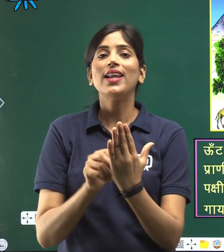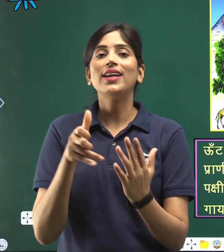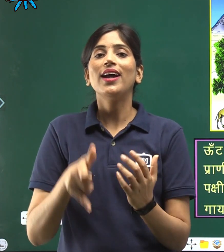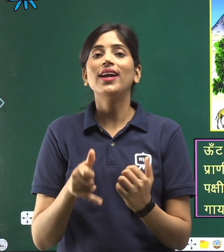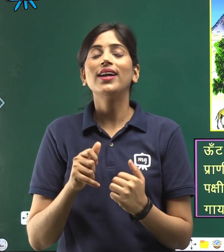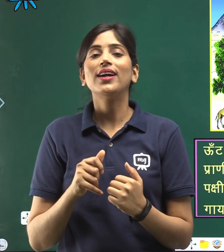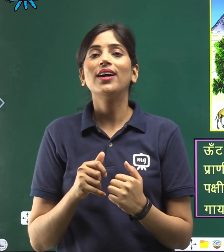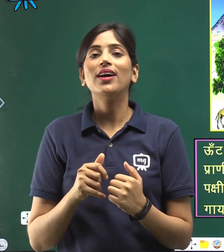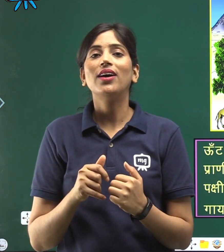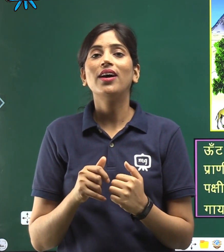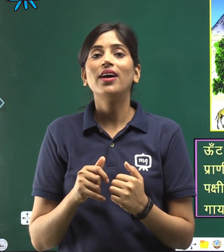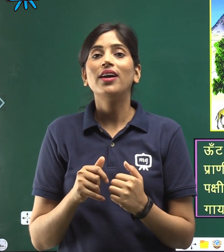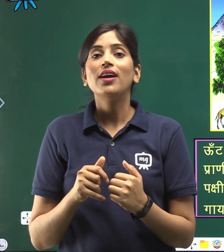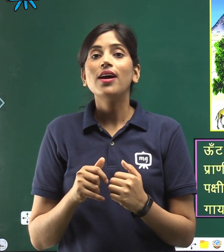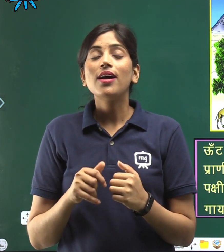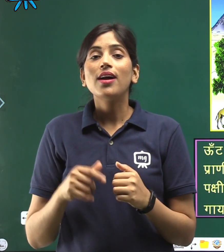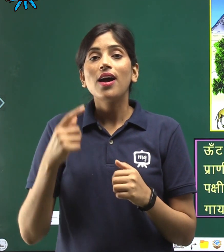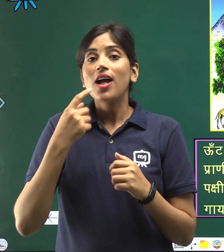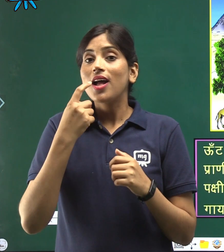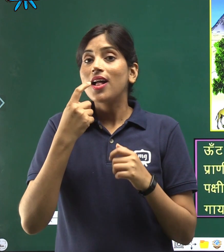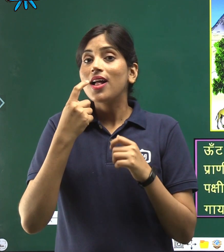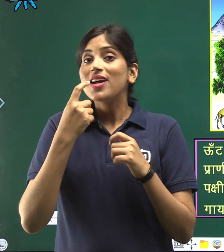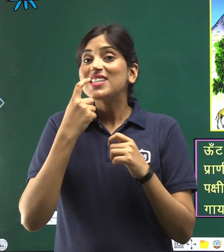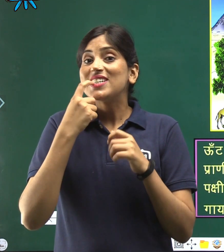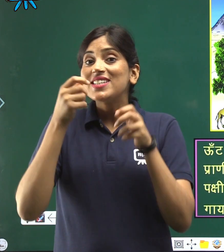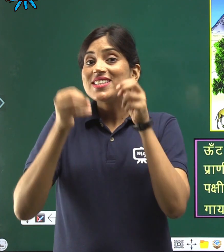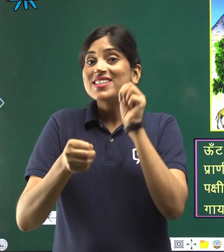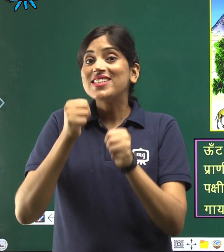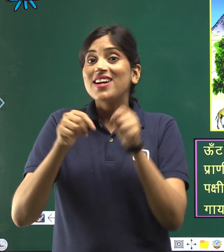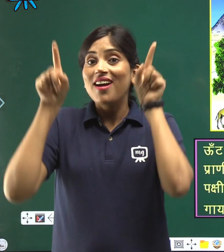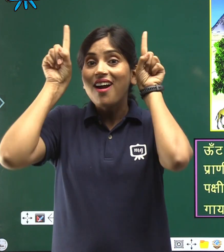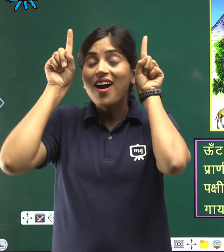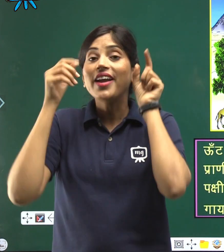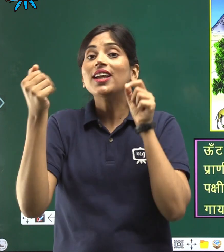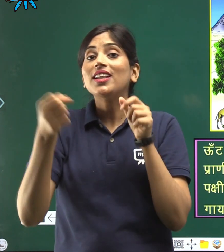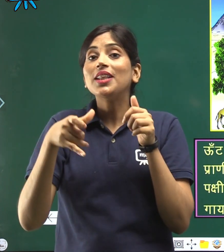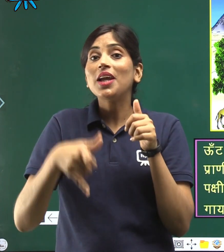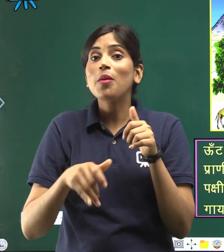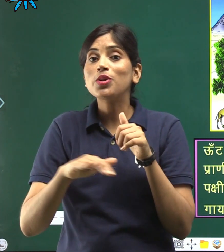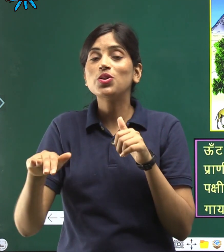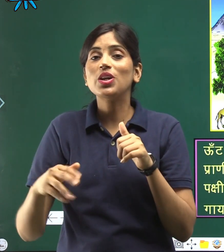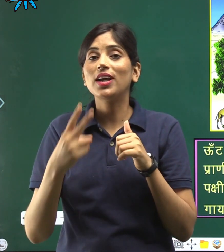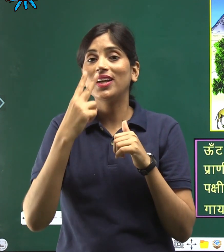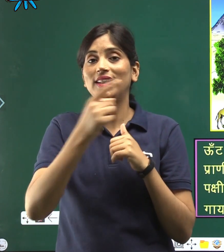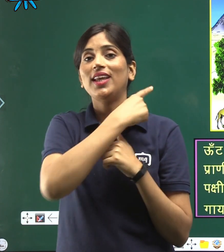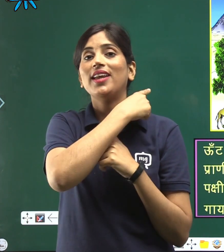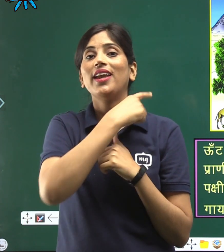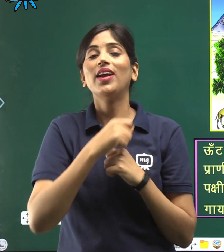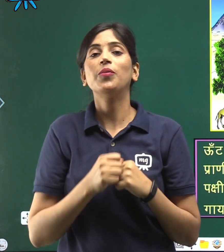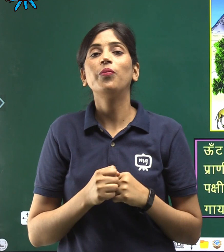है? गाय, कितनी गाय है बच्चों?